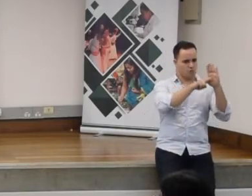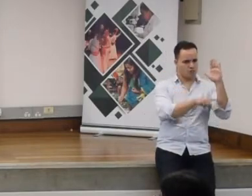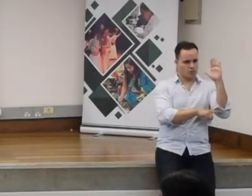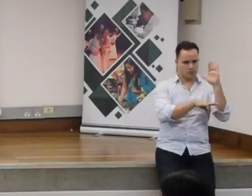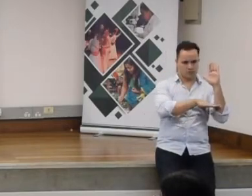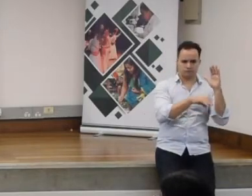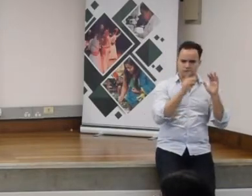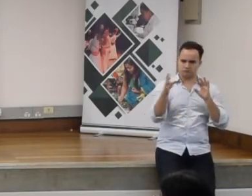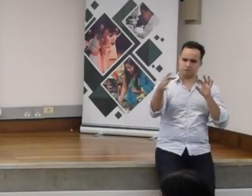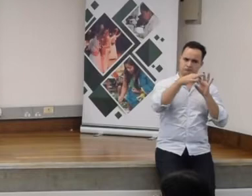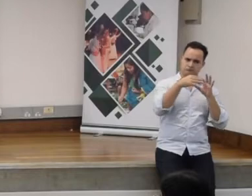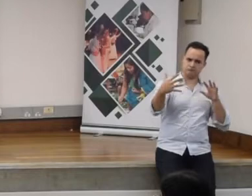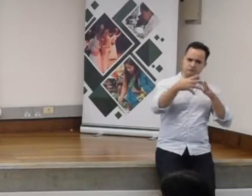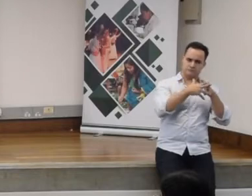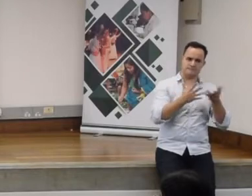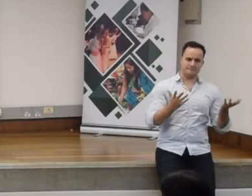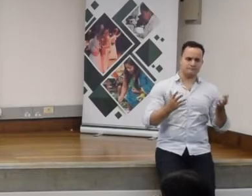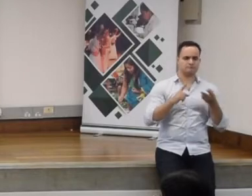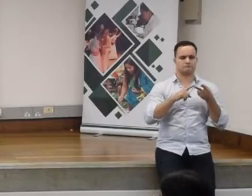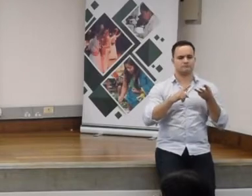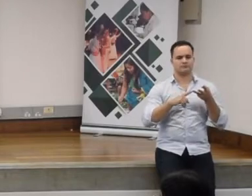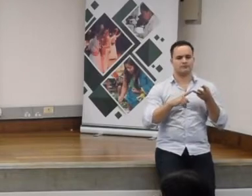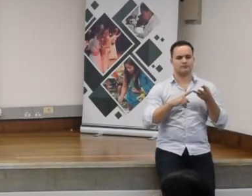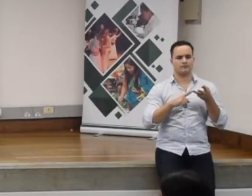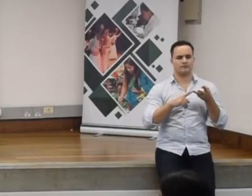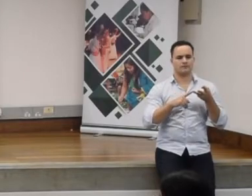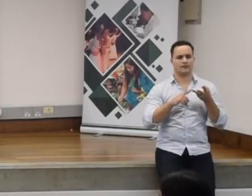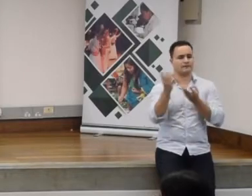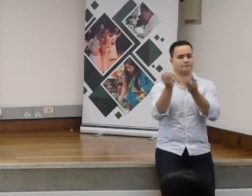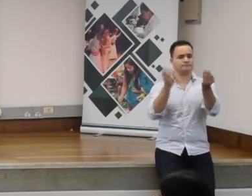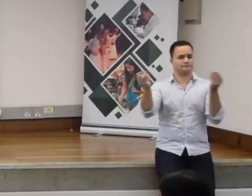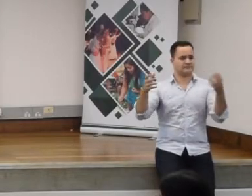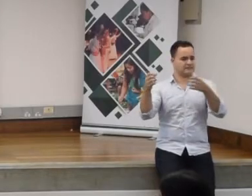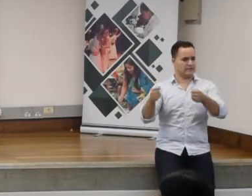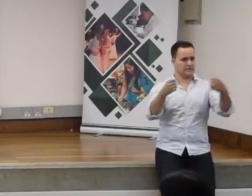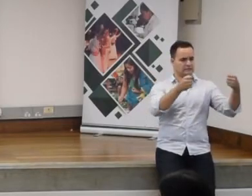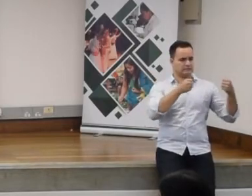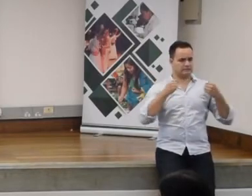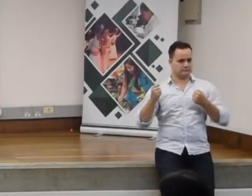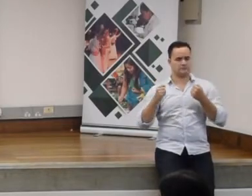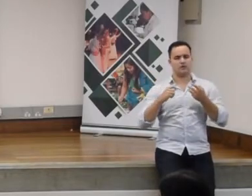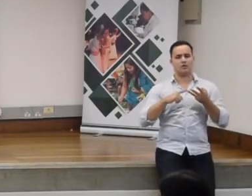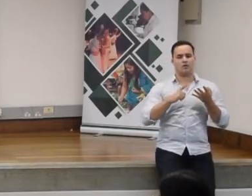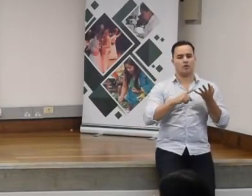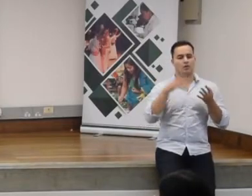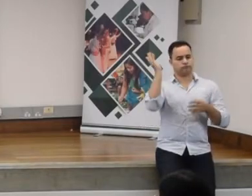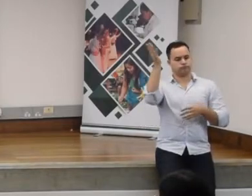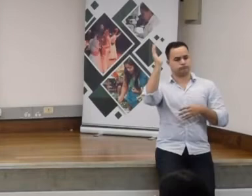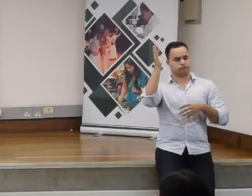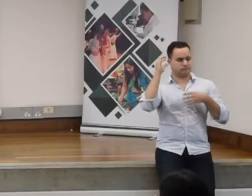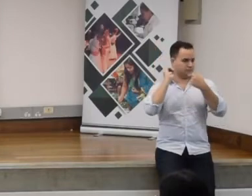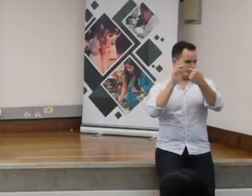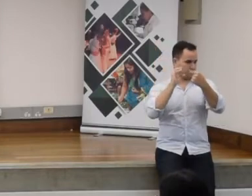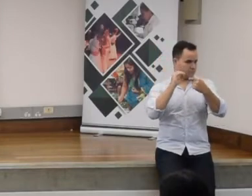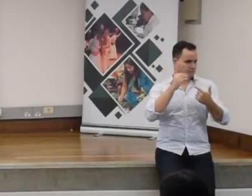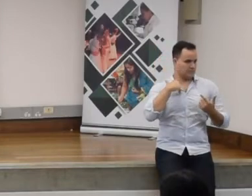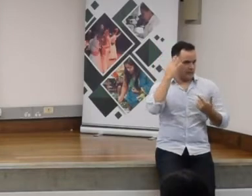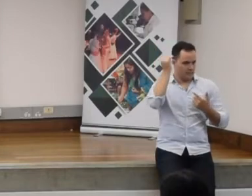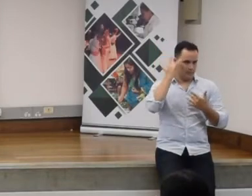con sedes, unidades académicas, sedes y seccionales, y otros eventos académicos que buscan también